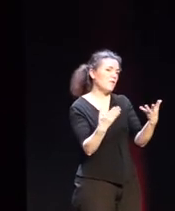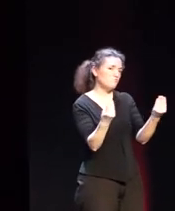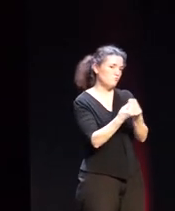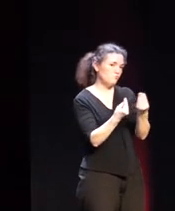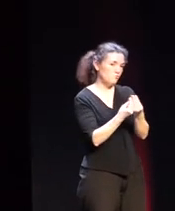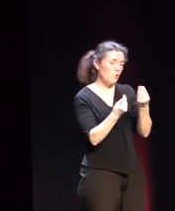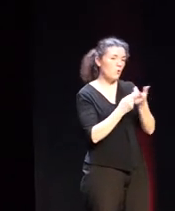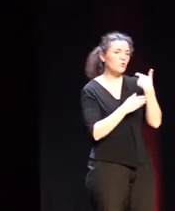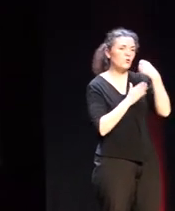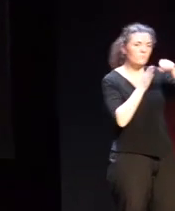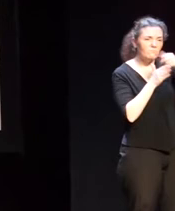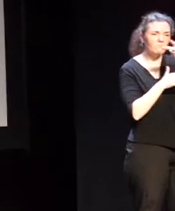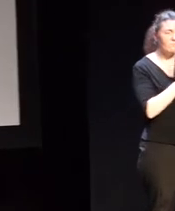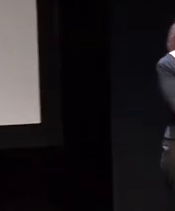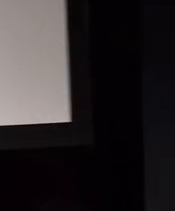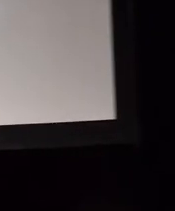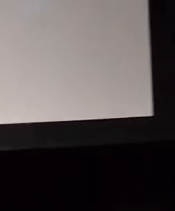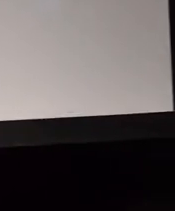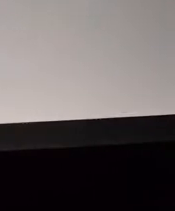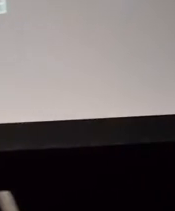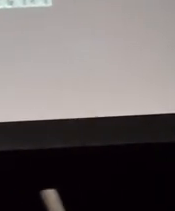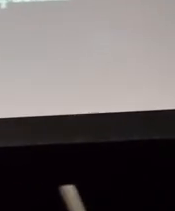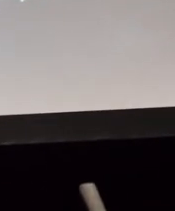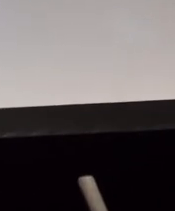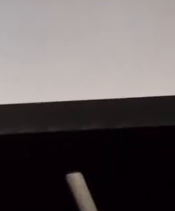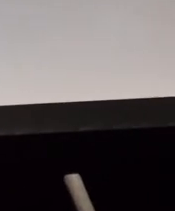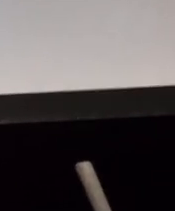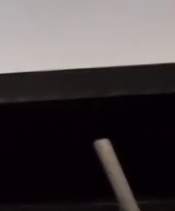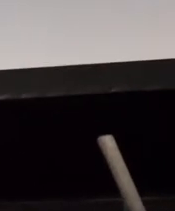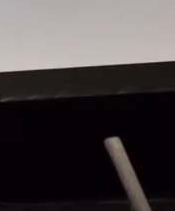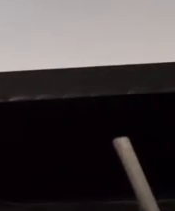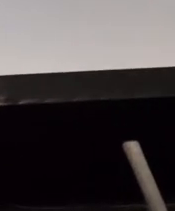como escenógrafa, filmista, en los montajes, en todos los montajes que han hecho